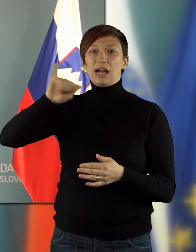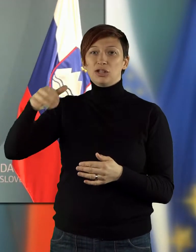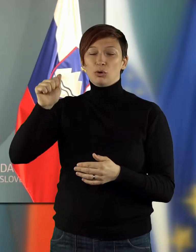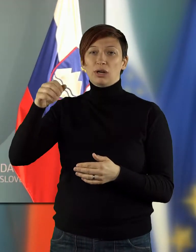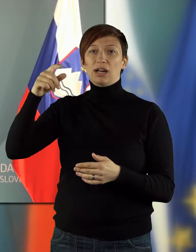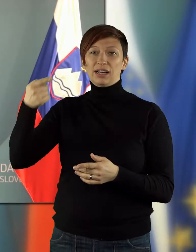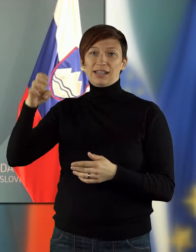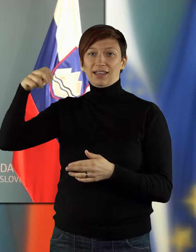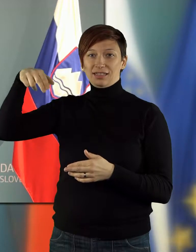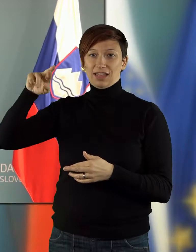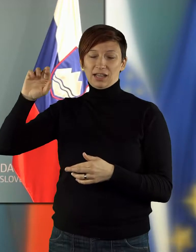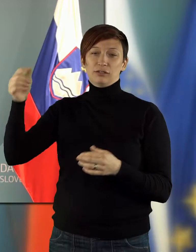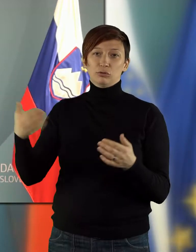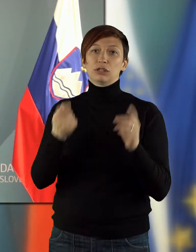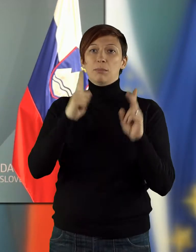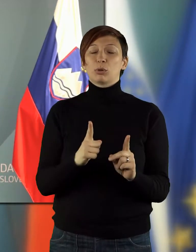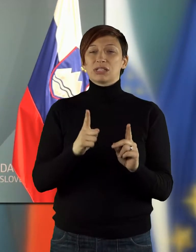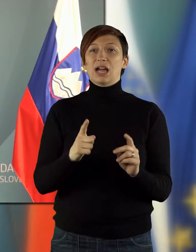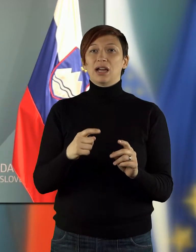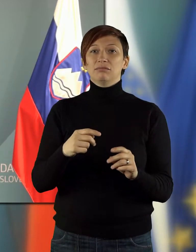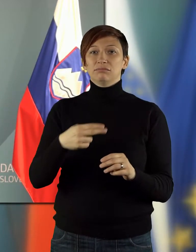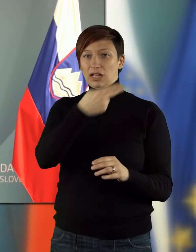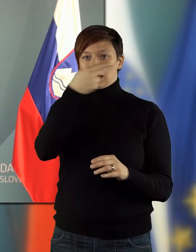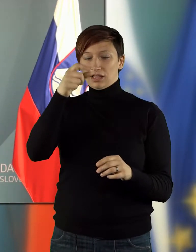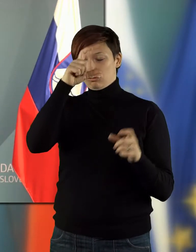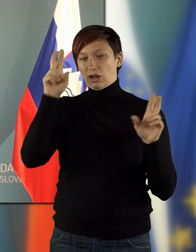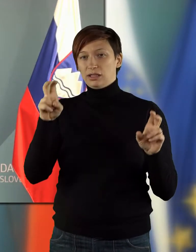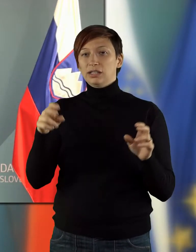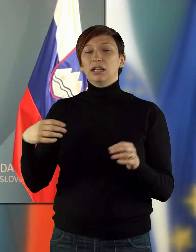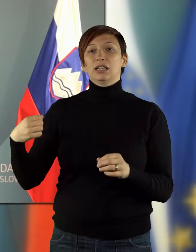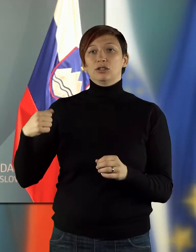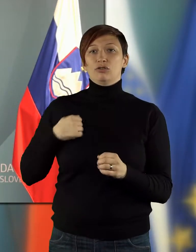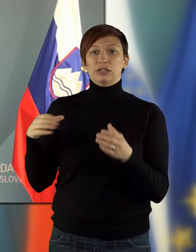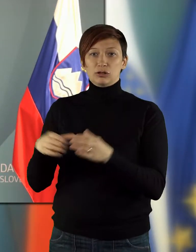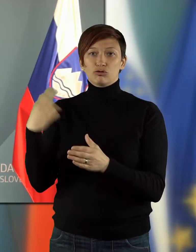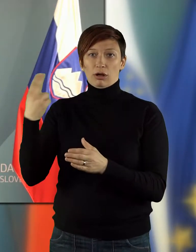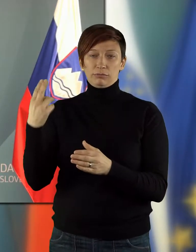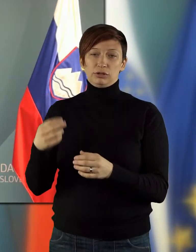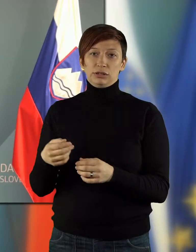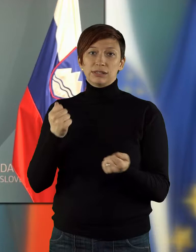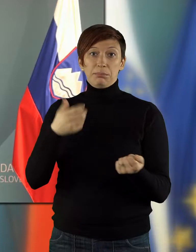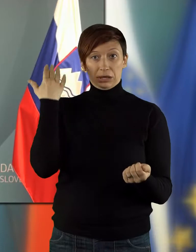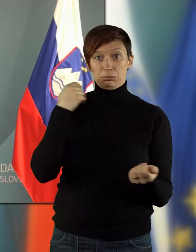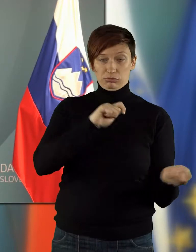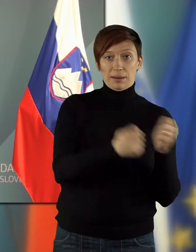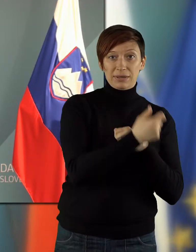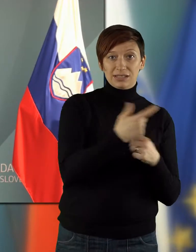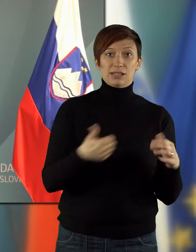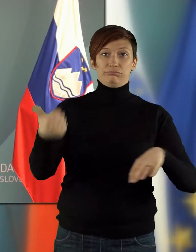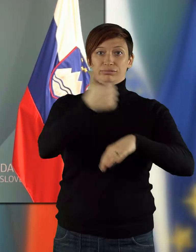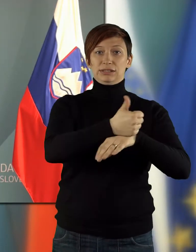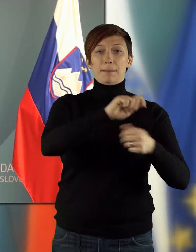Gederja, ki torej sedaj postaja načelnik generalštaba slovenske vojske, do sedaj pa je bil njegov